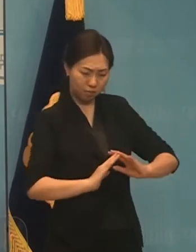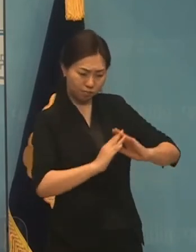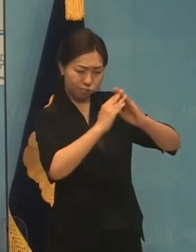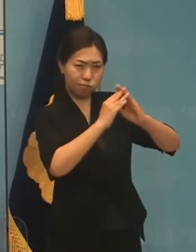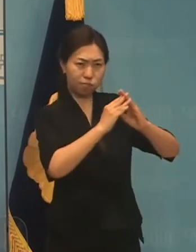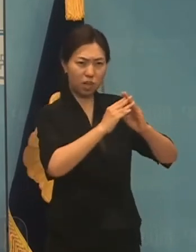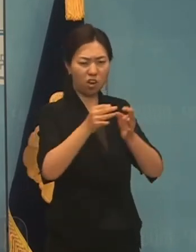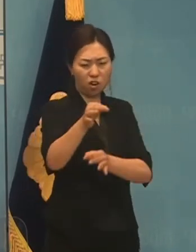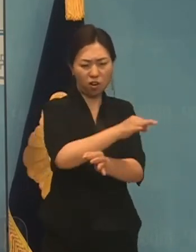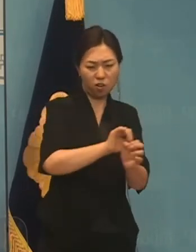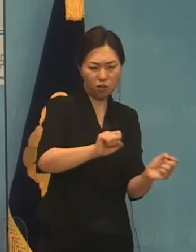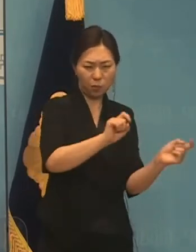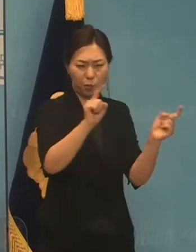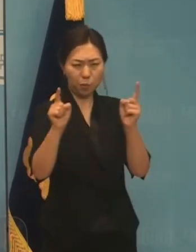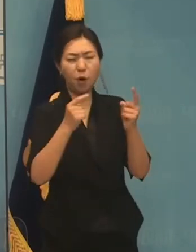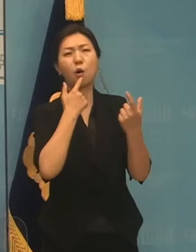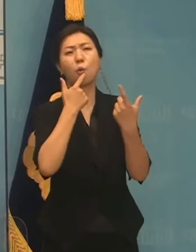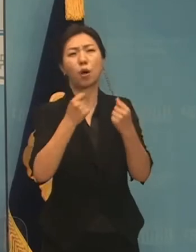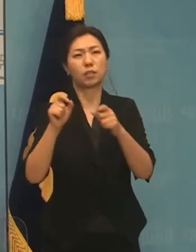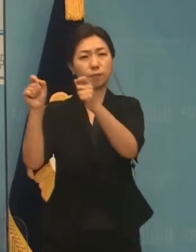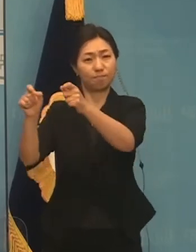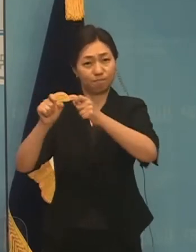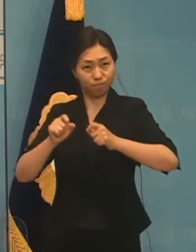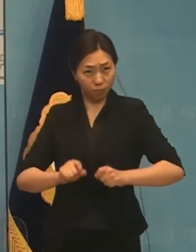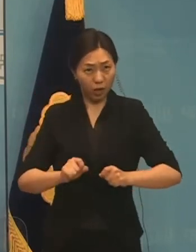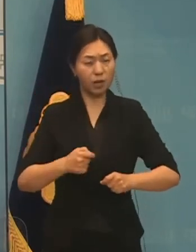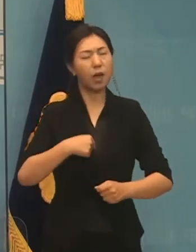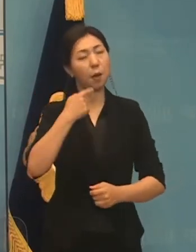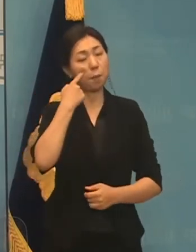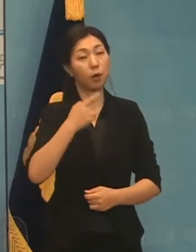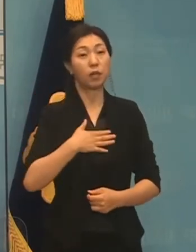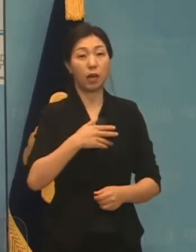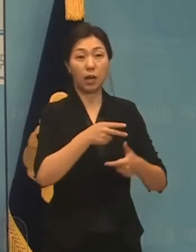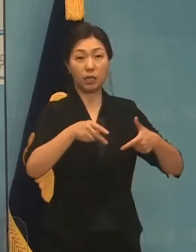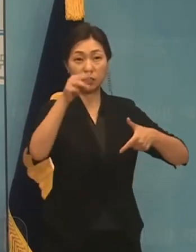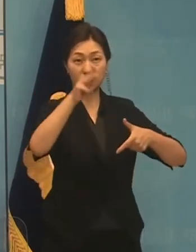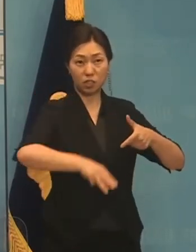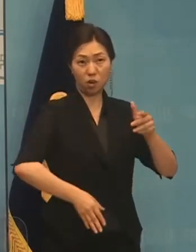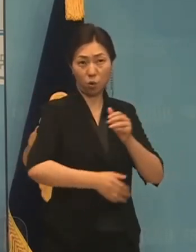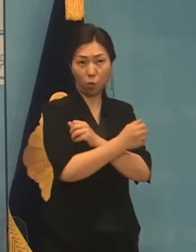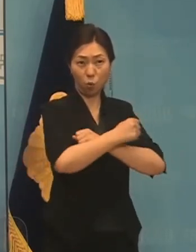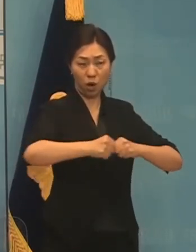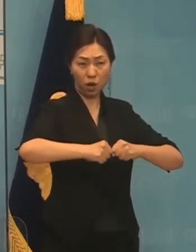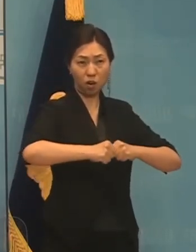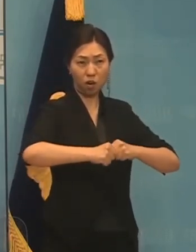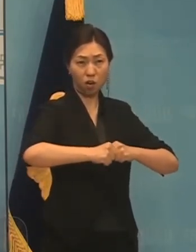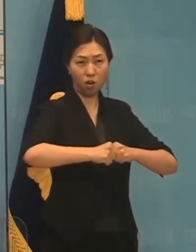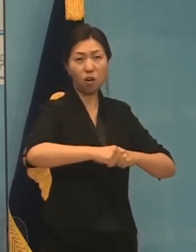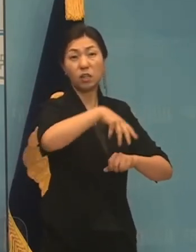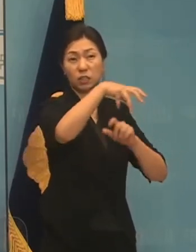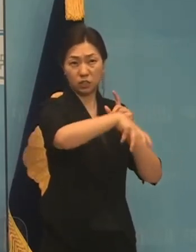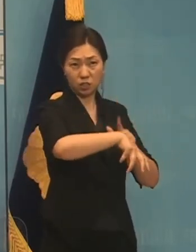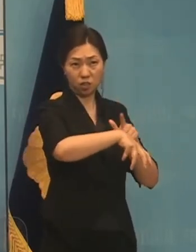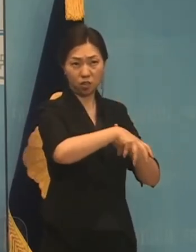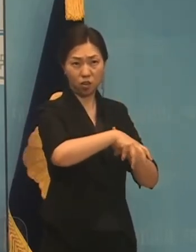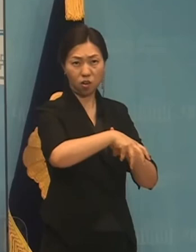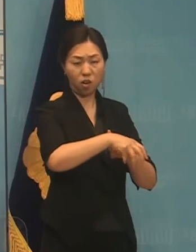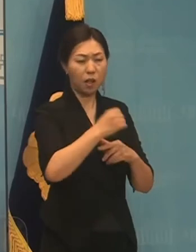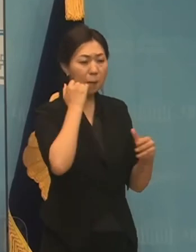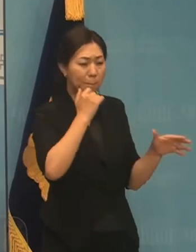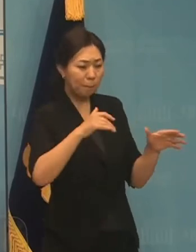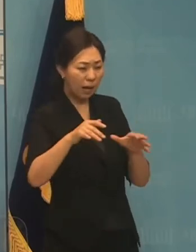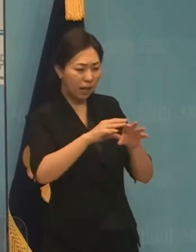저 안상수가 인천광역시장 재임 시 갯벌을 매입하여